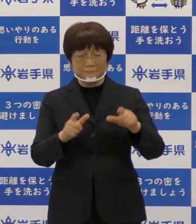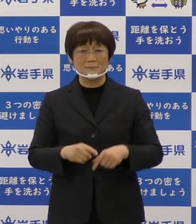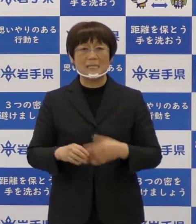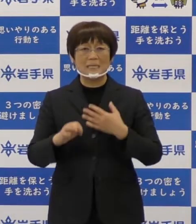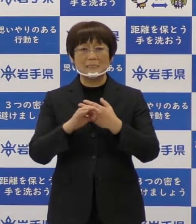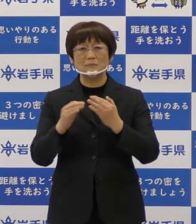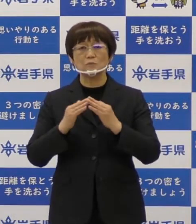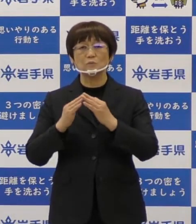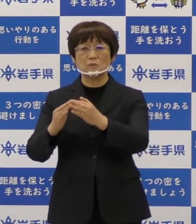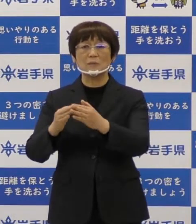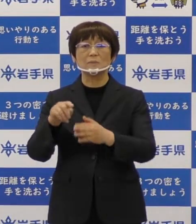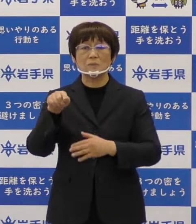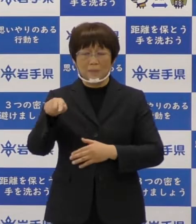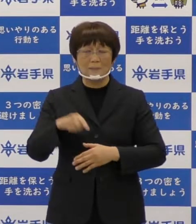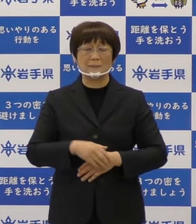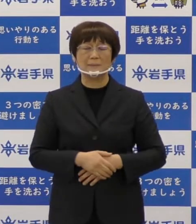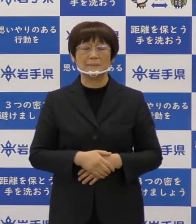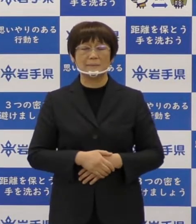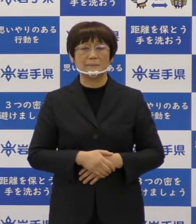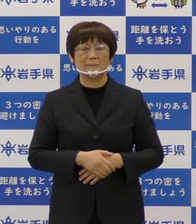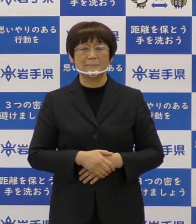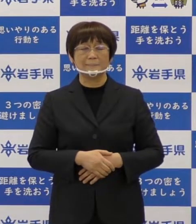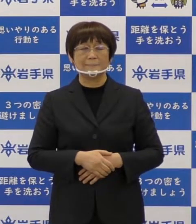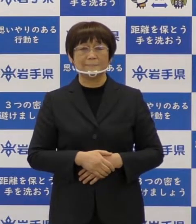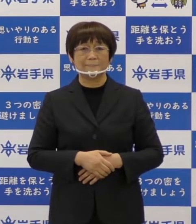住宅は、